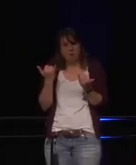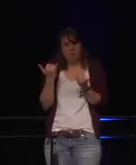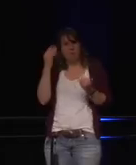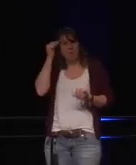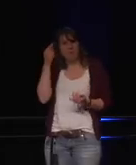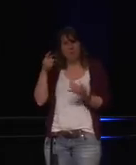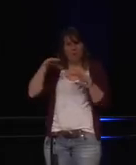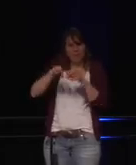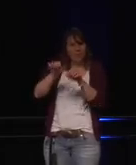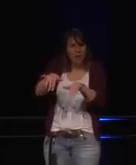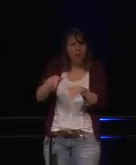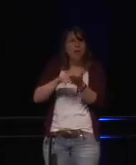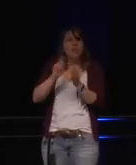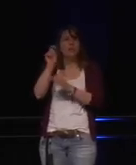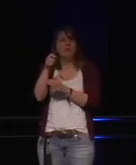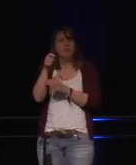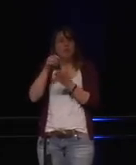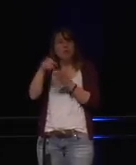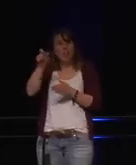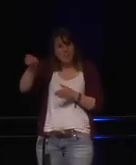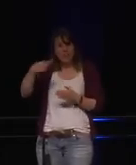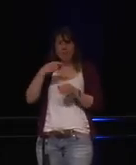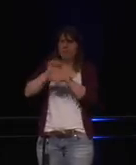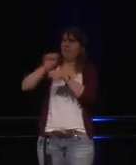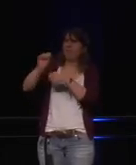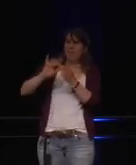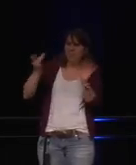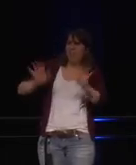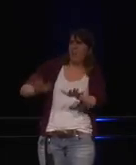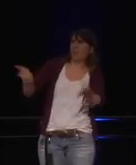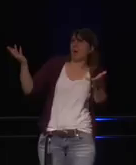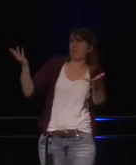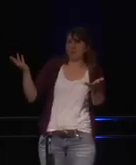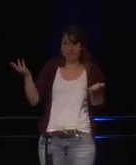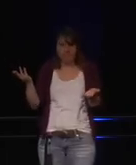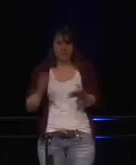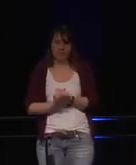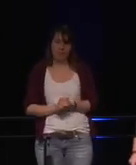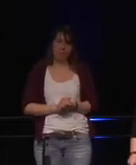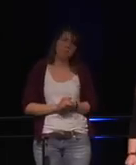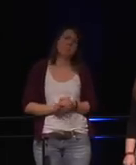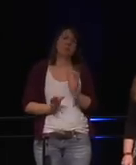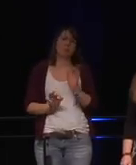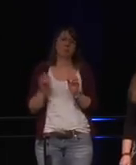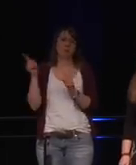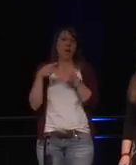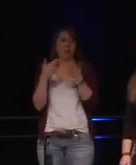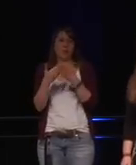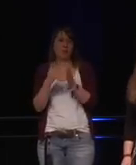Y la única razón por la que lo descubrieron es porque los estudiantes se quejaron de que el internet era muy lento. Y